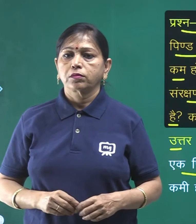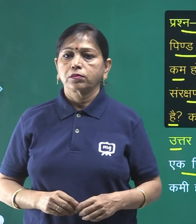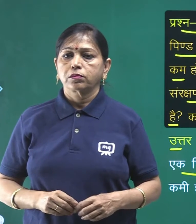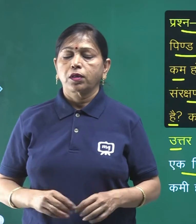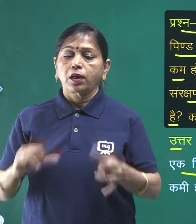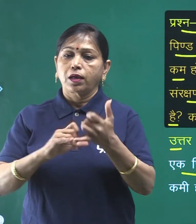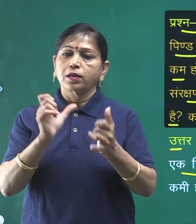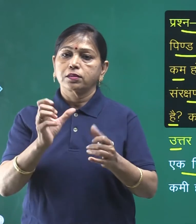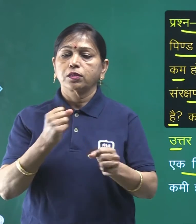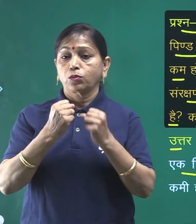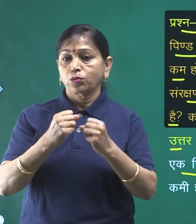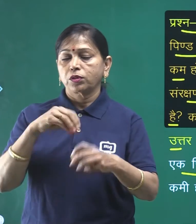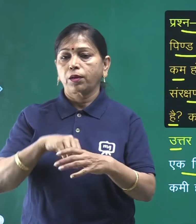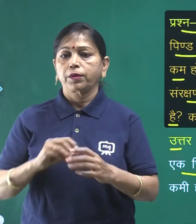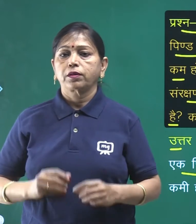स्थितिज ऊर्जा में